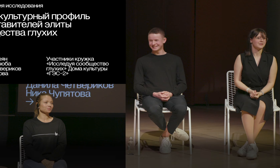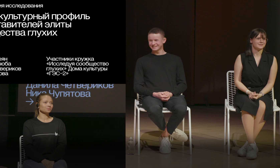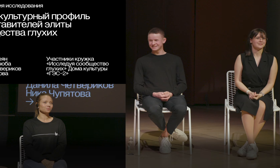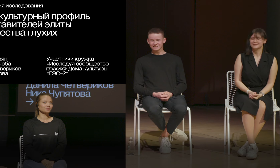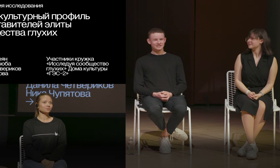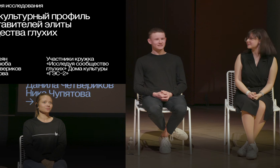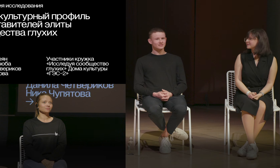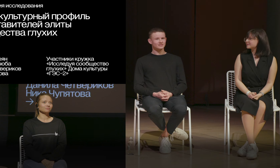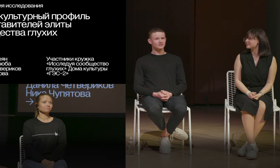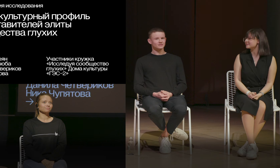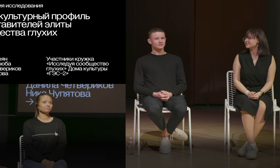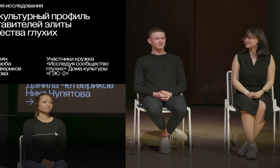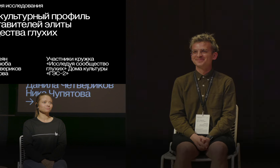спасибо за идею. Большое спасибо.